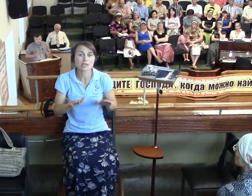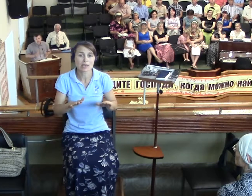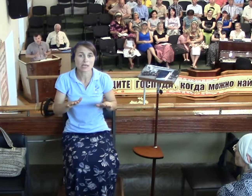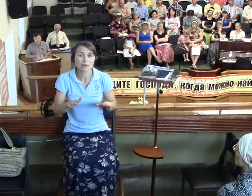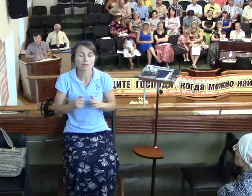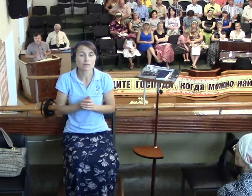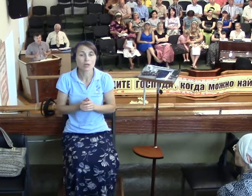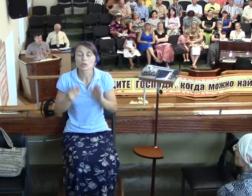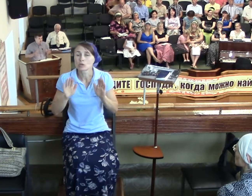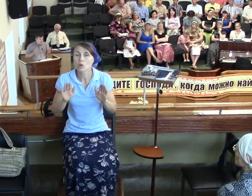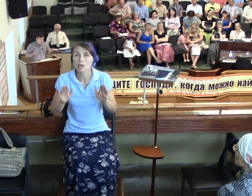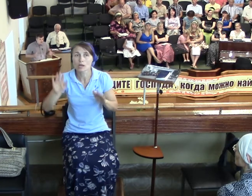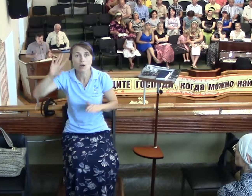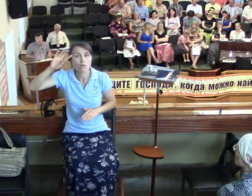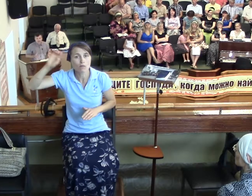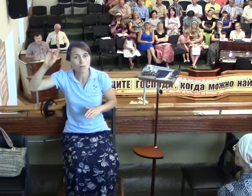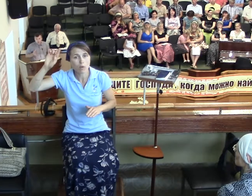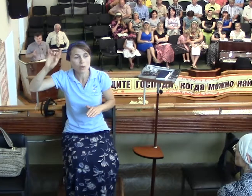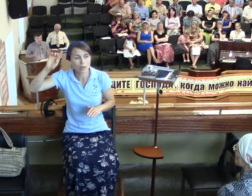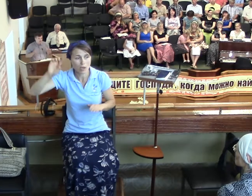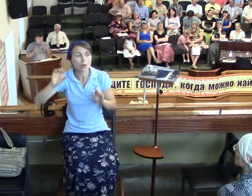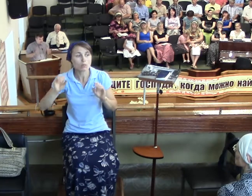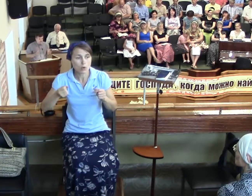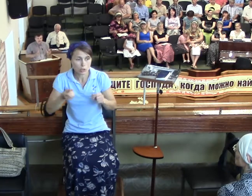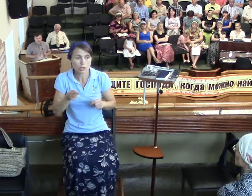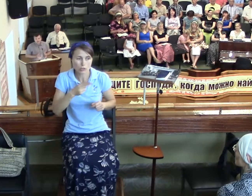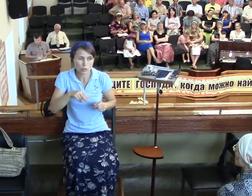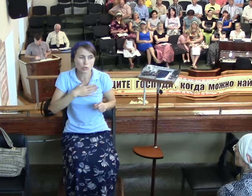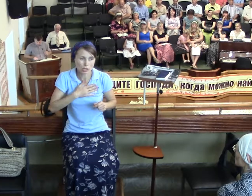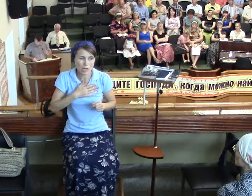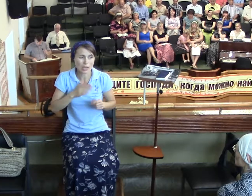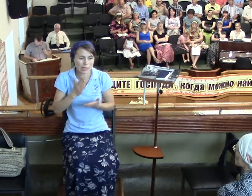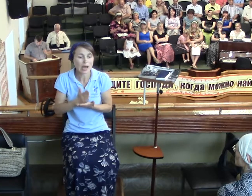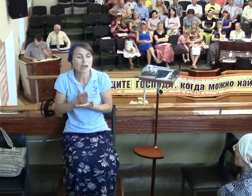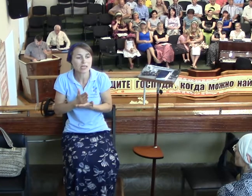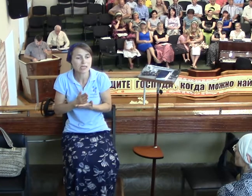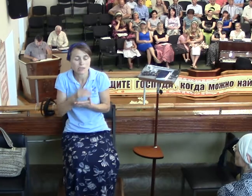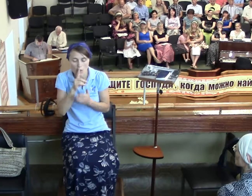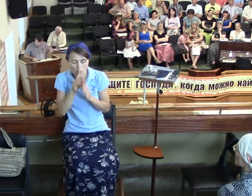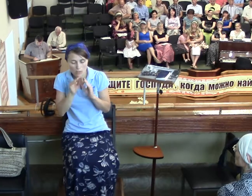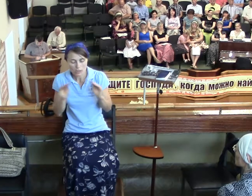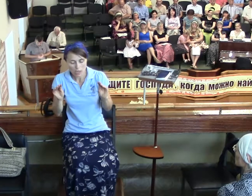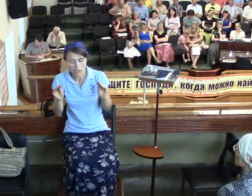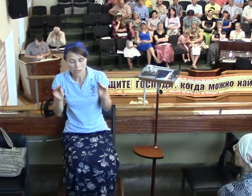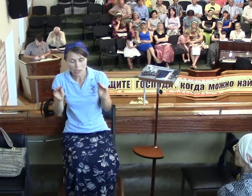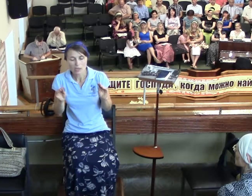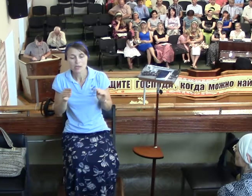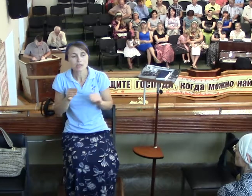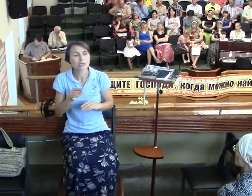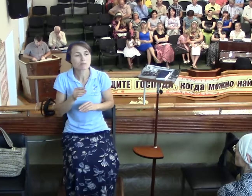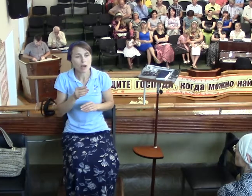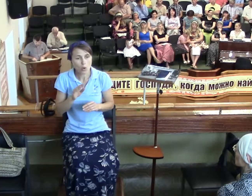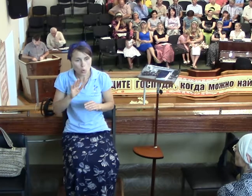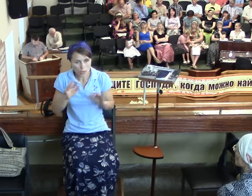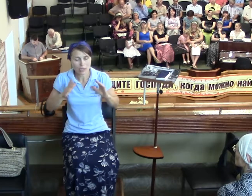Боге его душа может находиться в молчании, только в эти тихие моменты он может иметь спокойное время